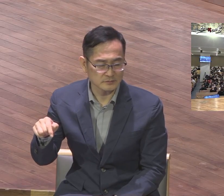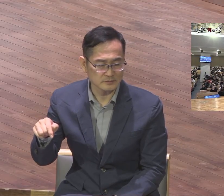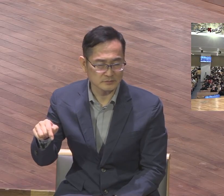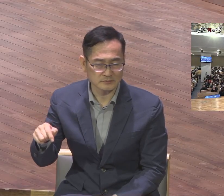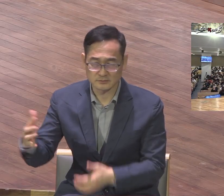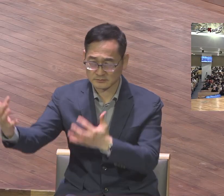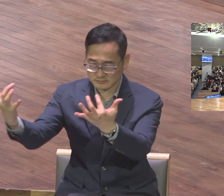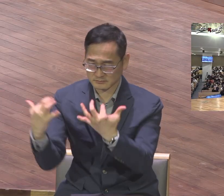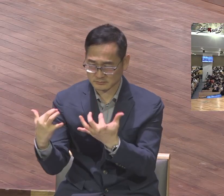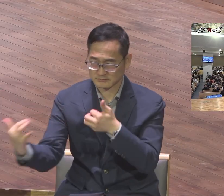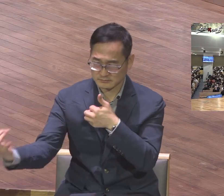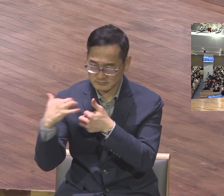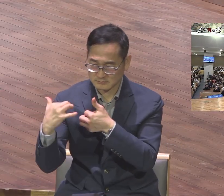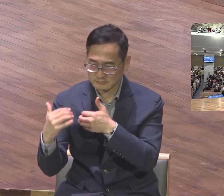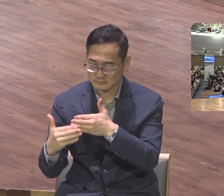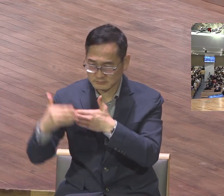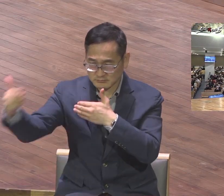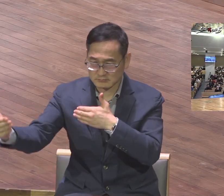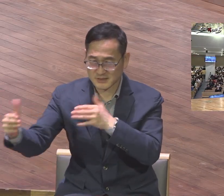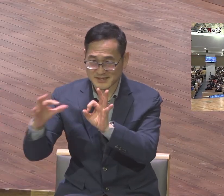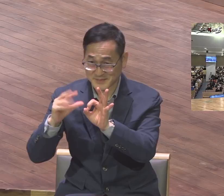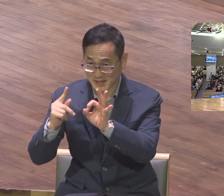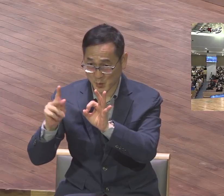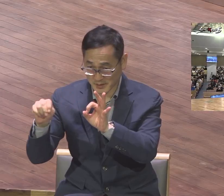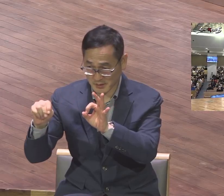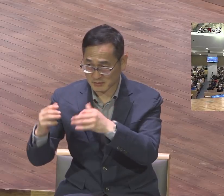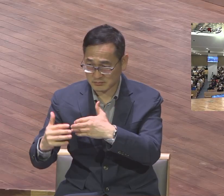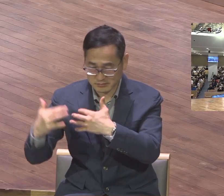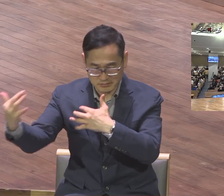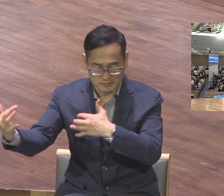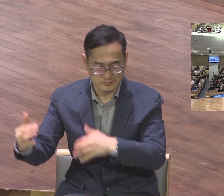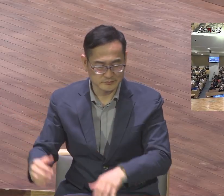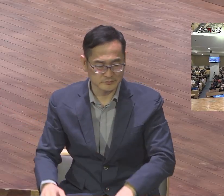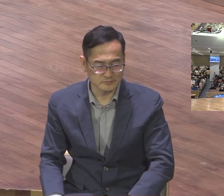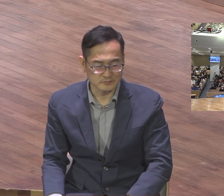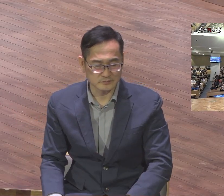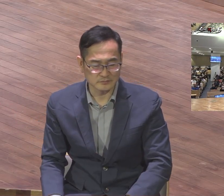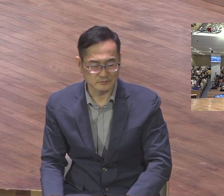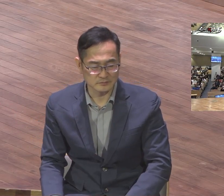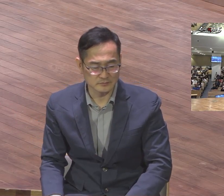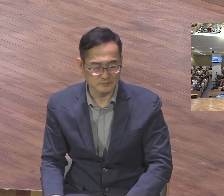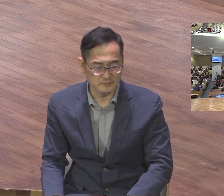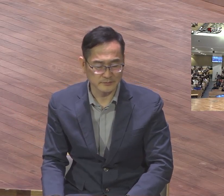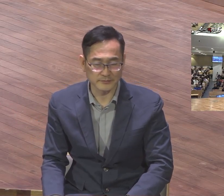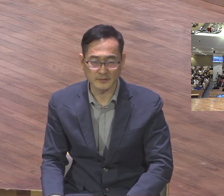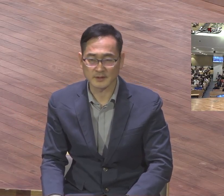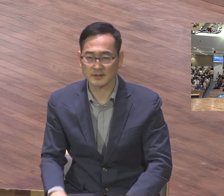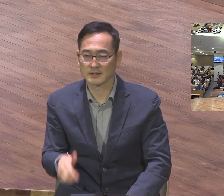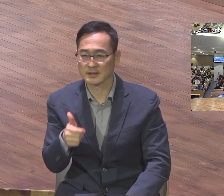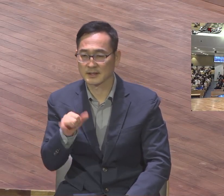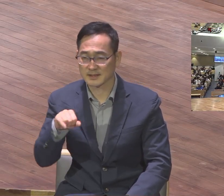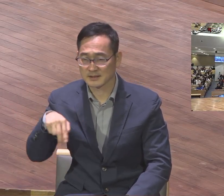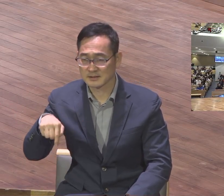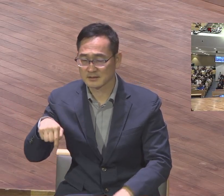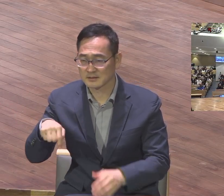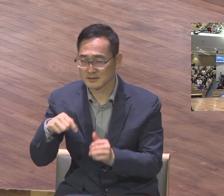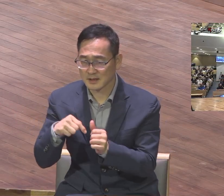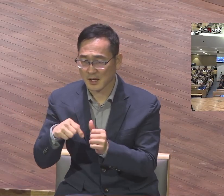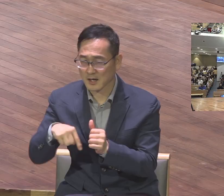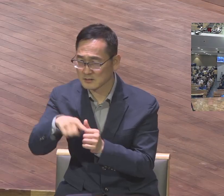하리라 하셨다 하라 하시더니 이에 해시계가 나아갔던 해의 그림자 십도를